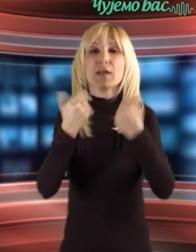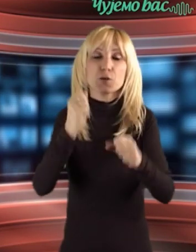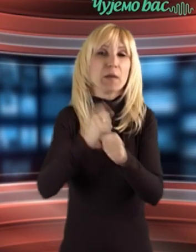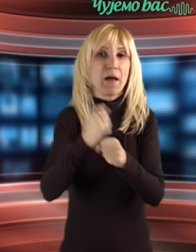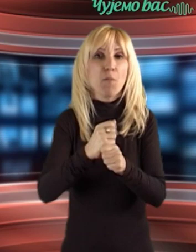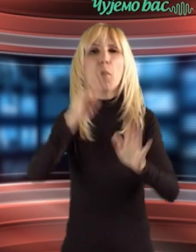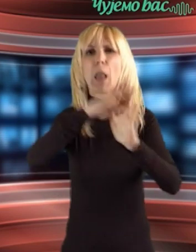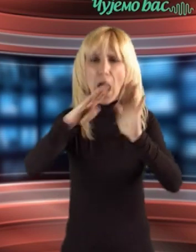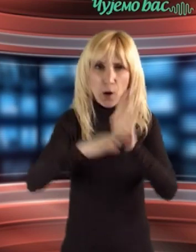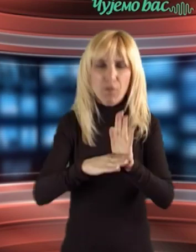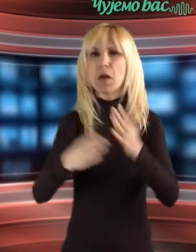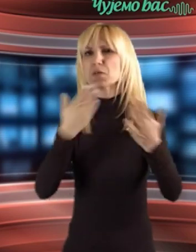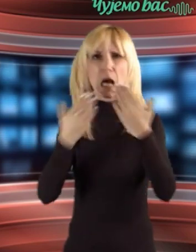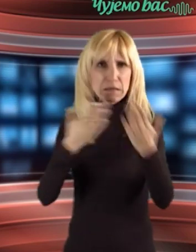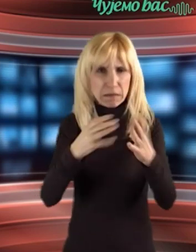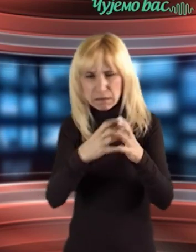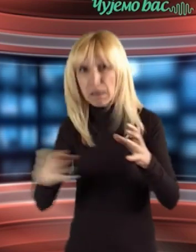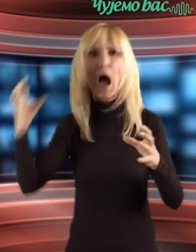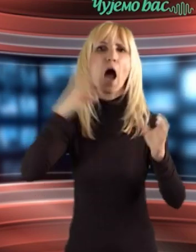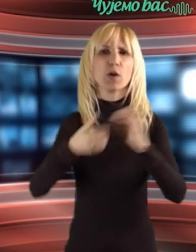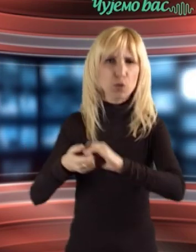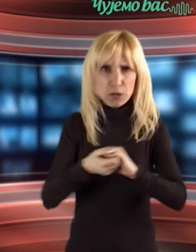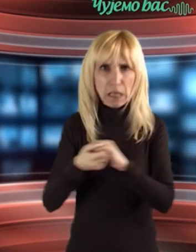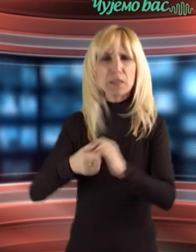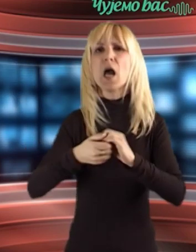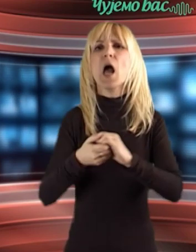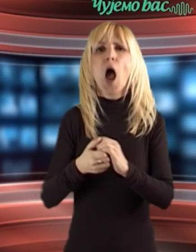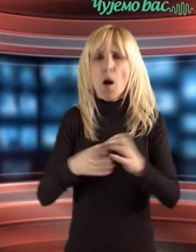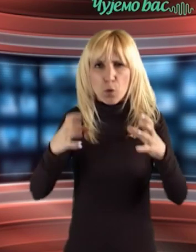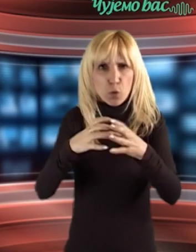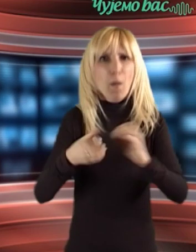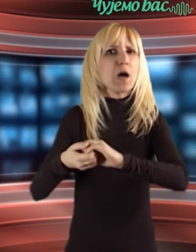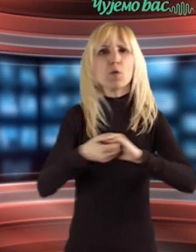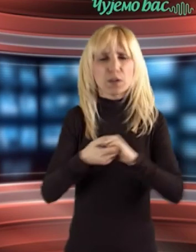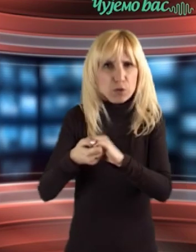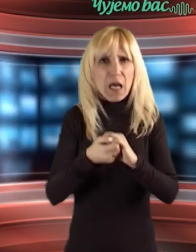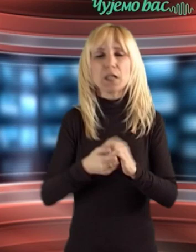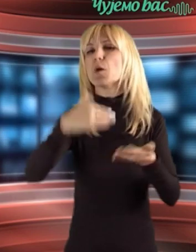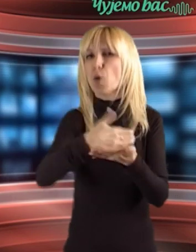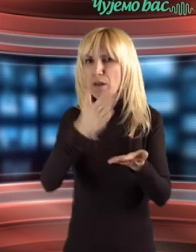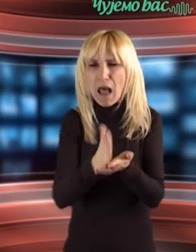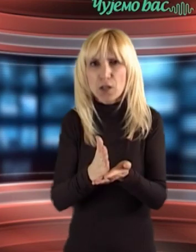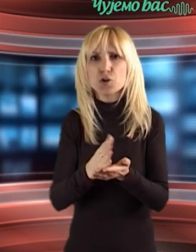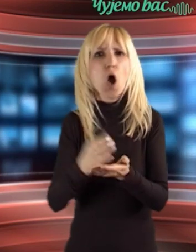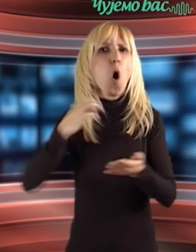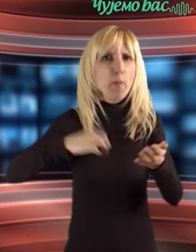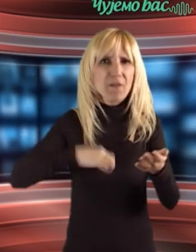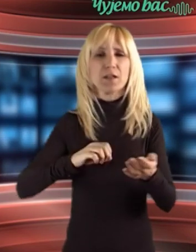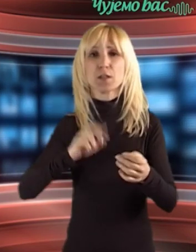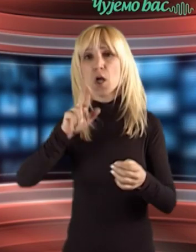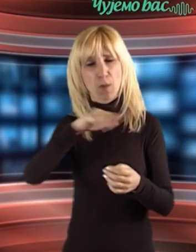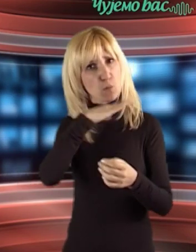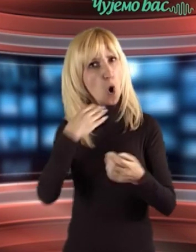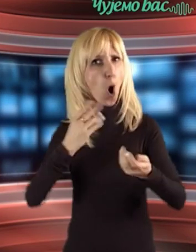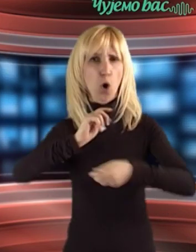planove, sastanak je u toku asocijacije, zapravo borda asocijacije, koji će podeliti obaveze, ima tu